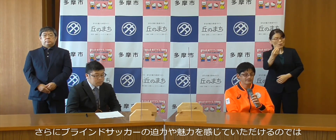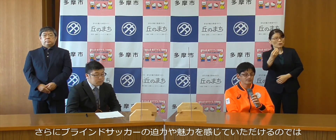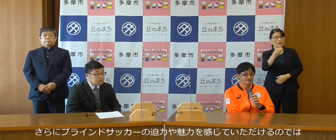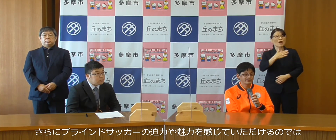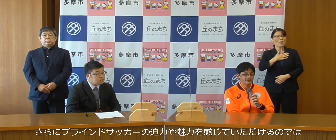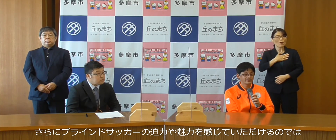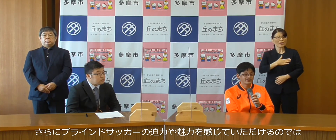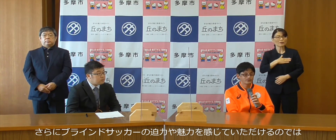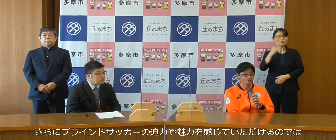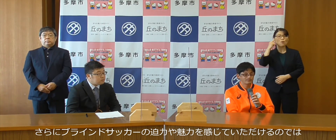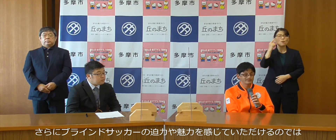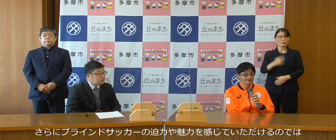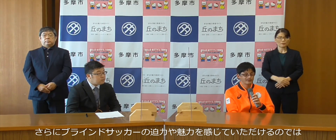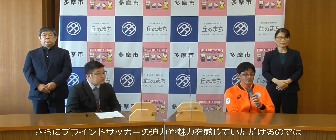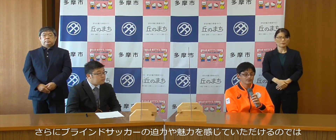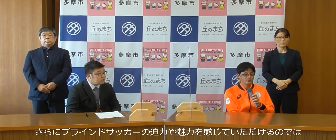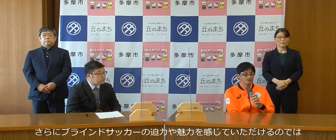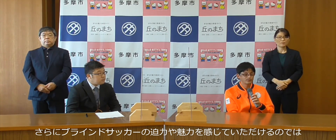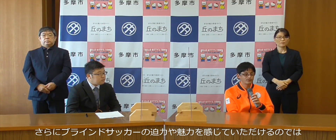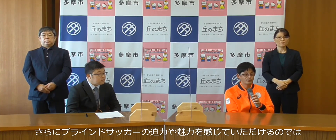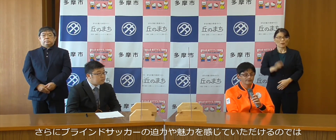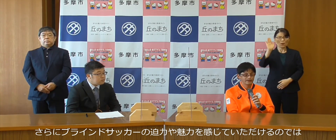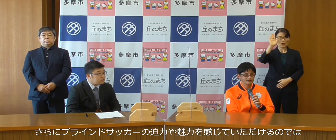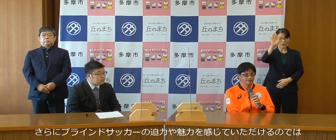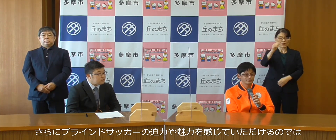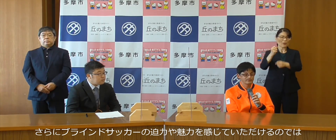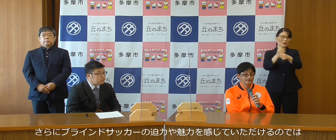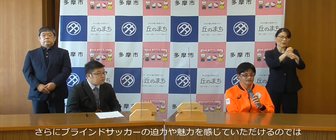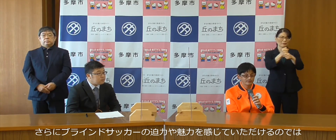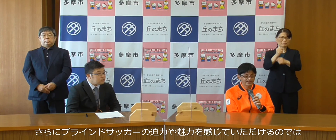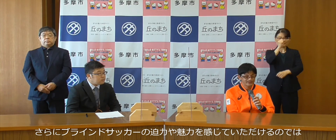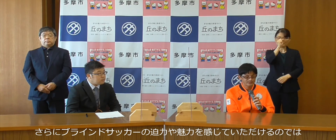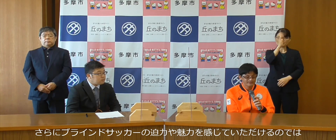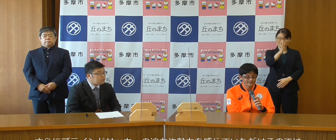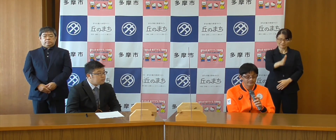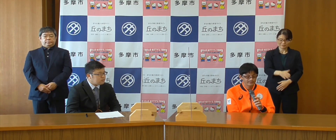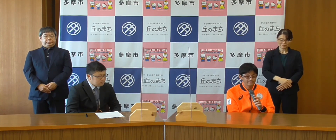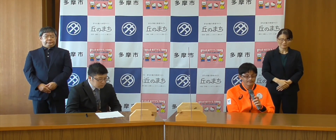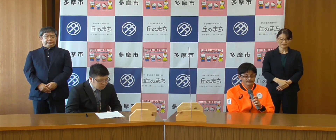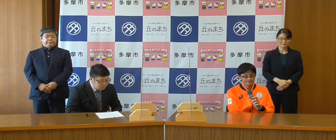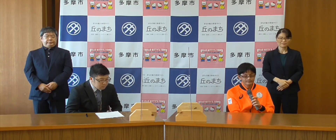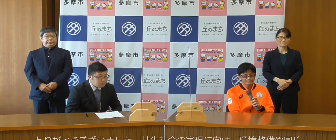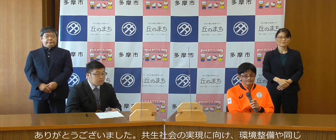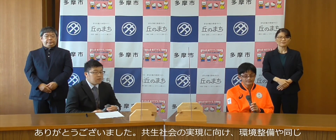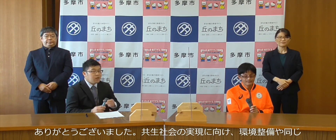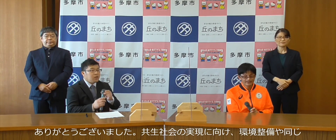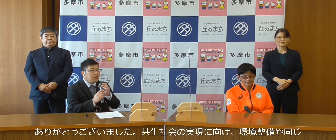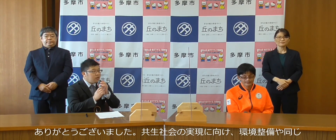ていただけるのではないかなと思います。今後とも応援どうぞよろしくお願いします。